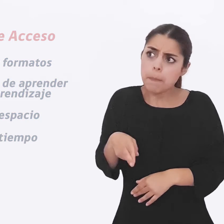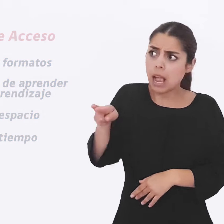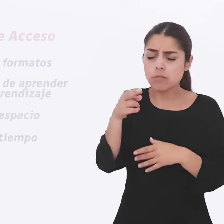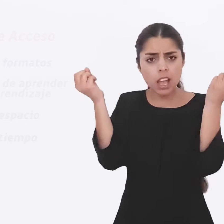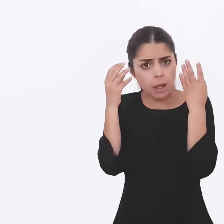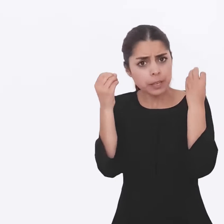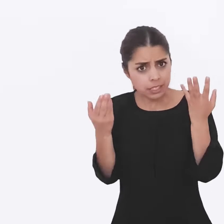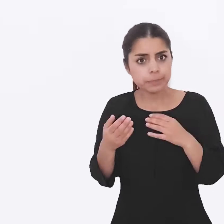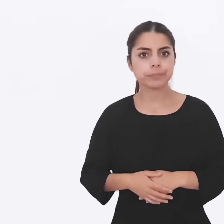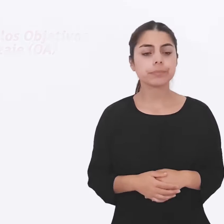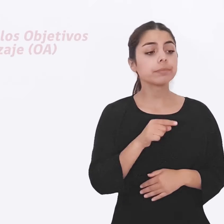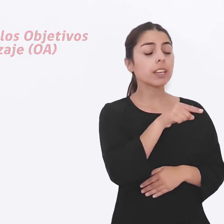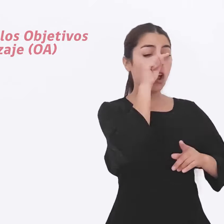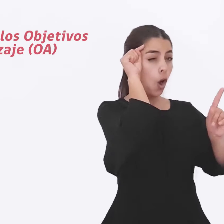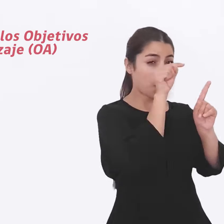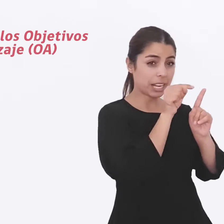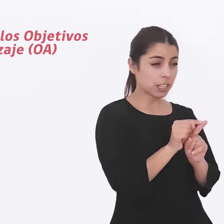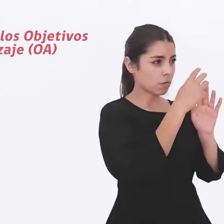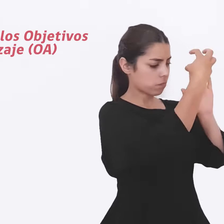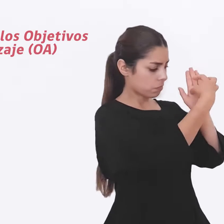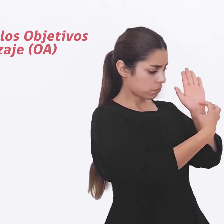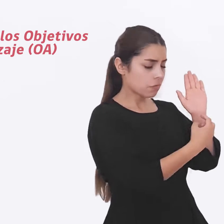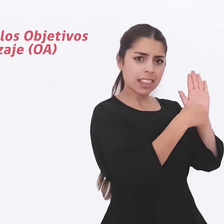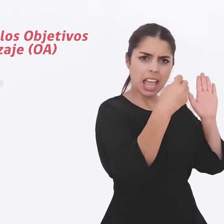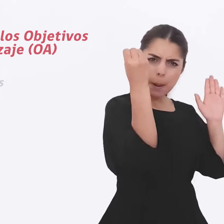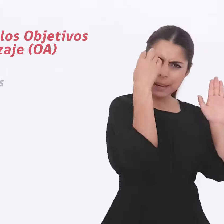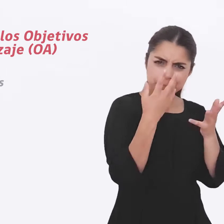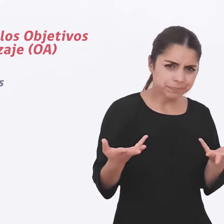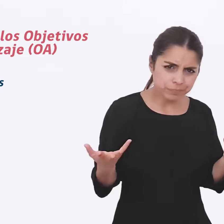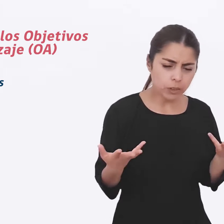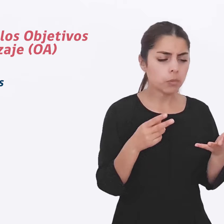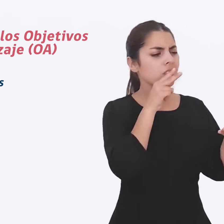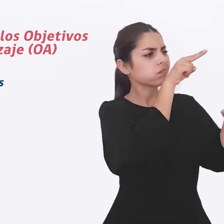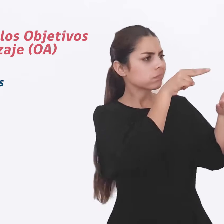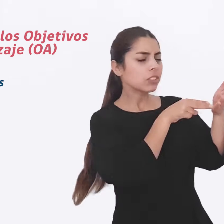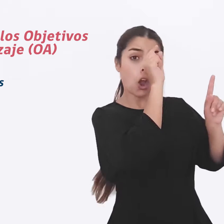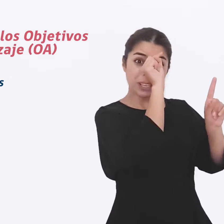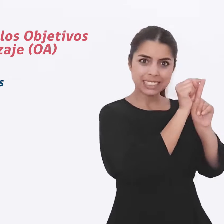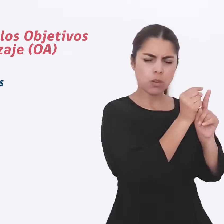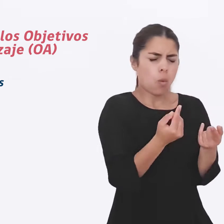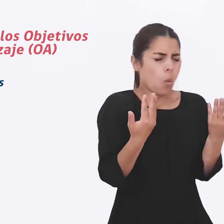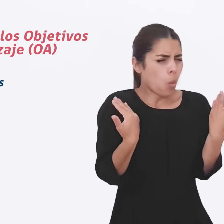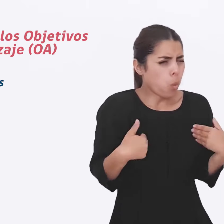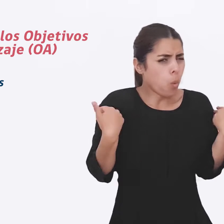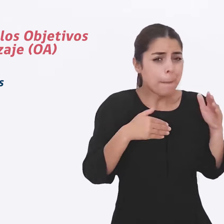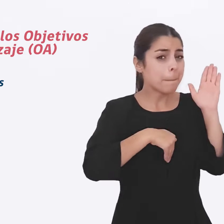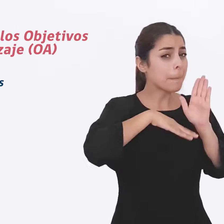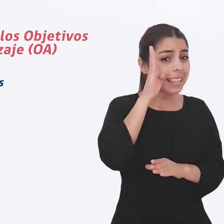aprendizajes. Las adecuaciones a los objetivos de aprendizaje son priorizar los más pertinentes y necesarios de